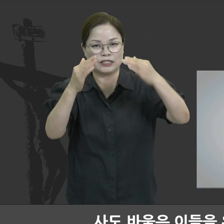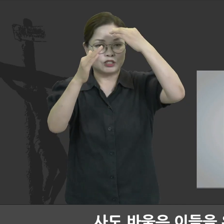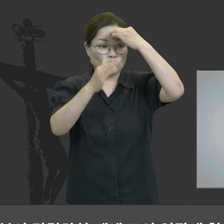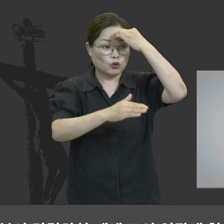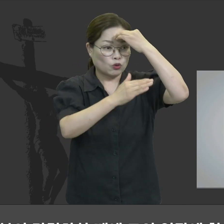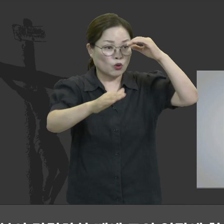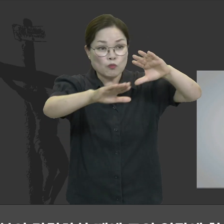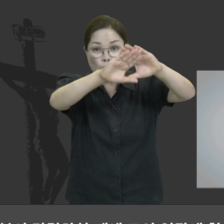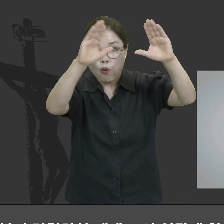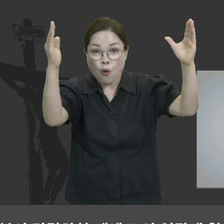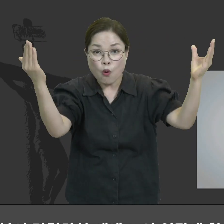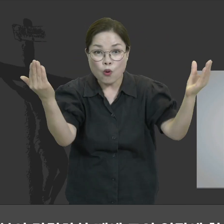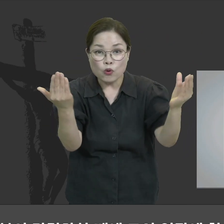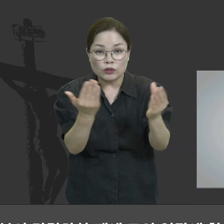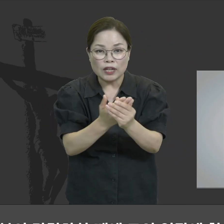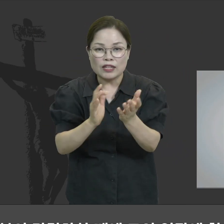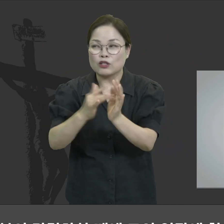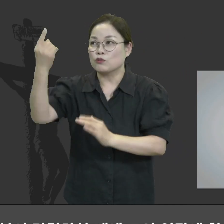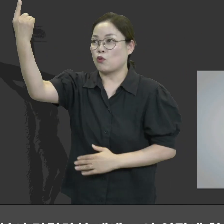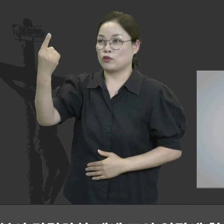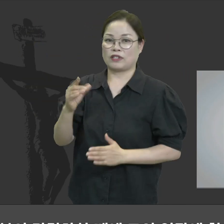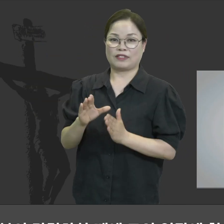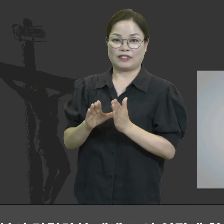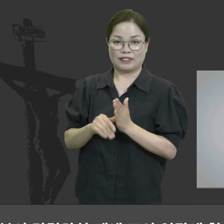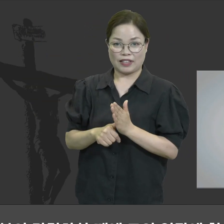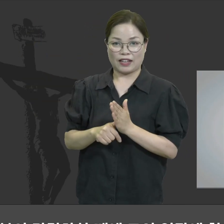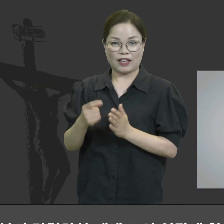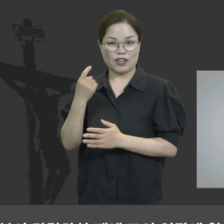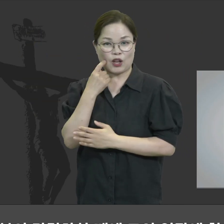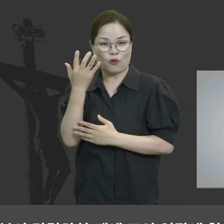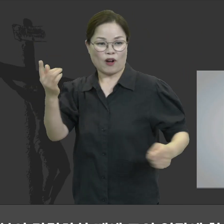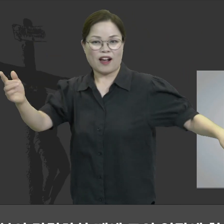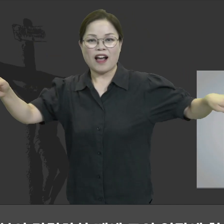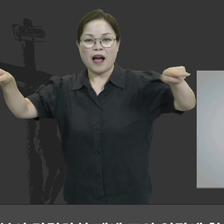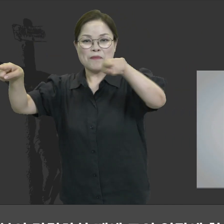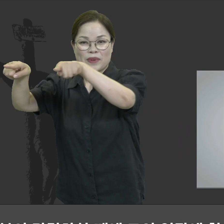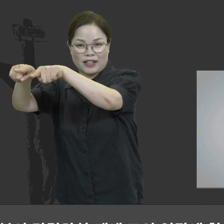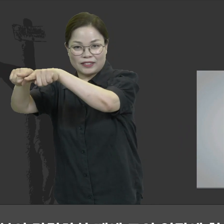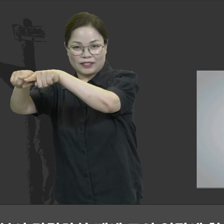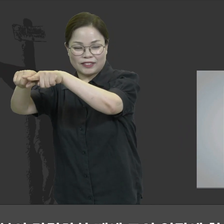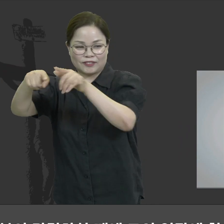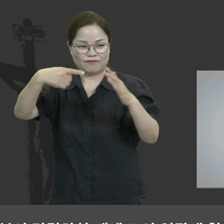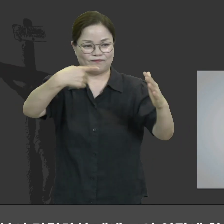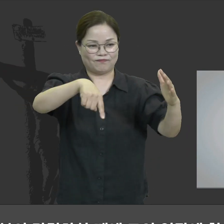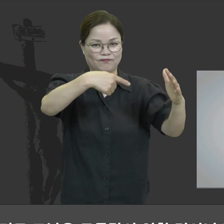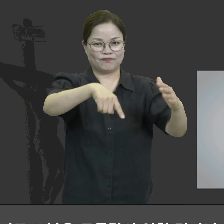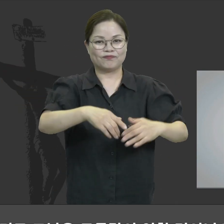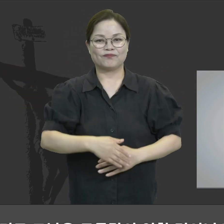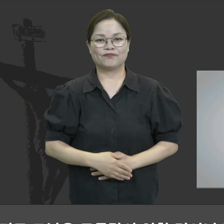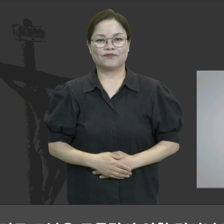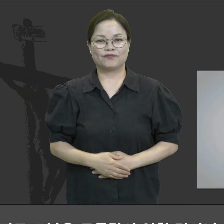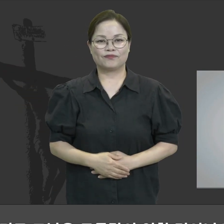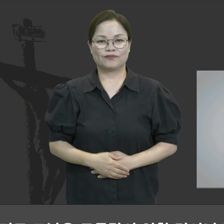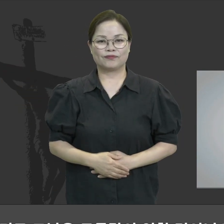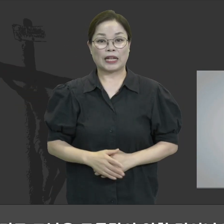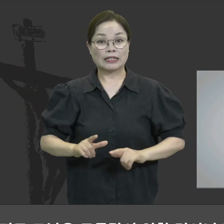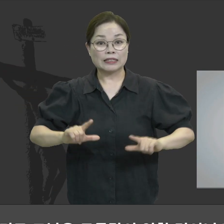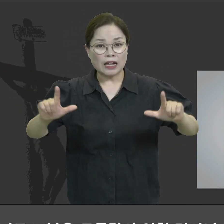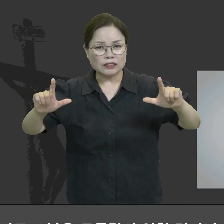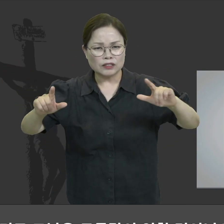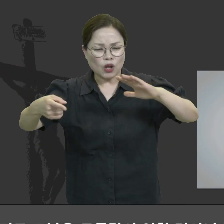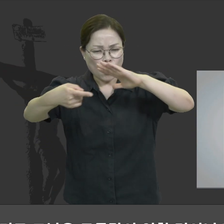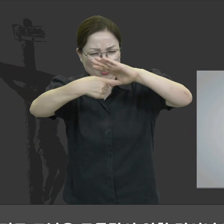모두가 그분이 강림하실 때에 그의 영광에 참여할 것이라고 가르칩니다. 그리고